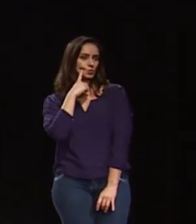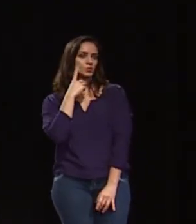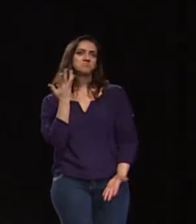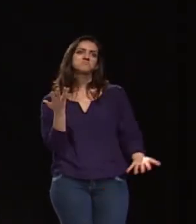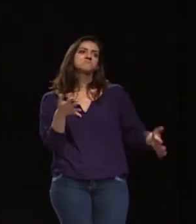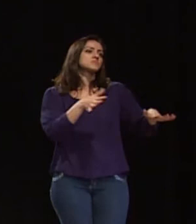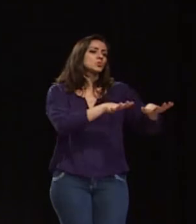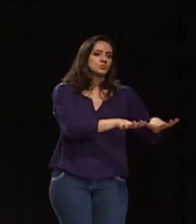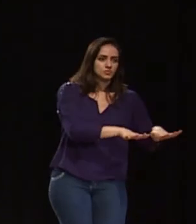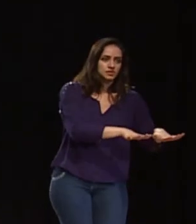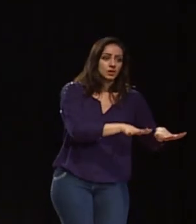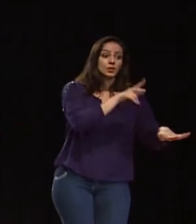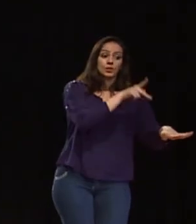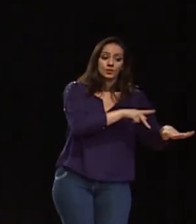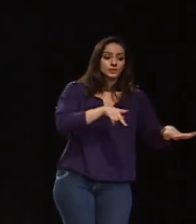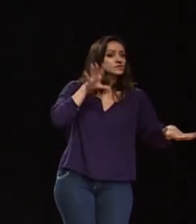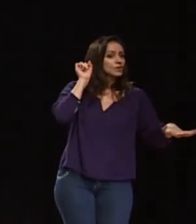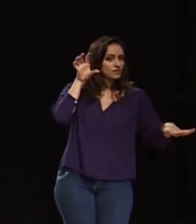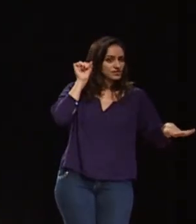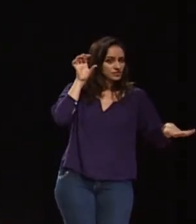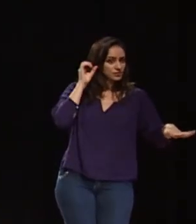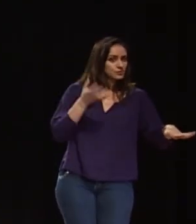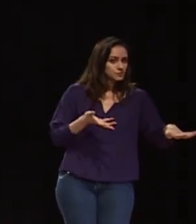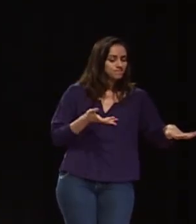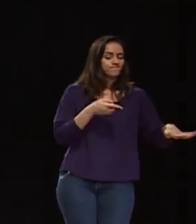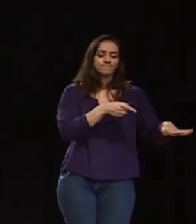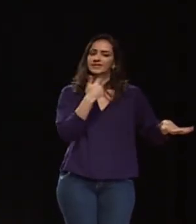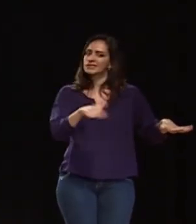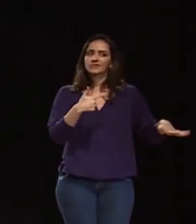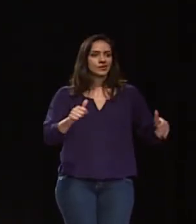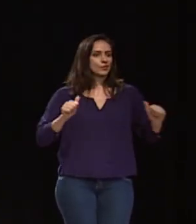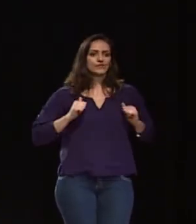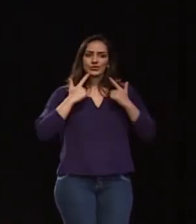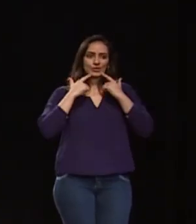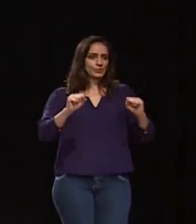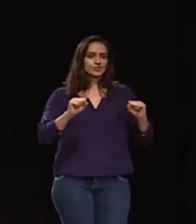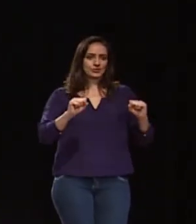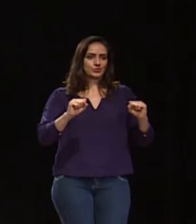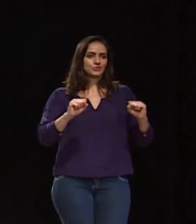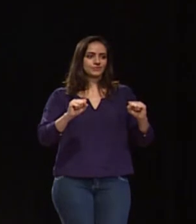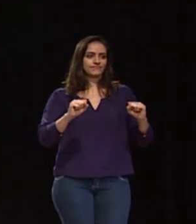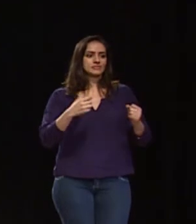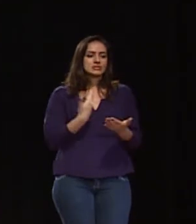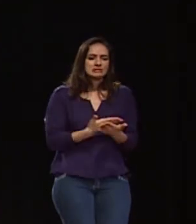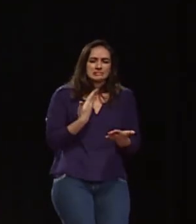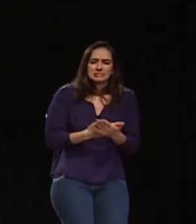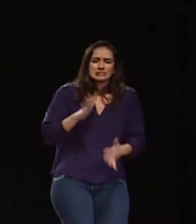dos surdos. E é numa sala de inclusão, que tem um professor ouvinte, e eles não têm conforto nenhum linguístico, que